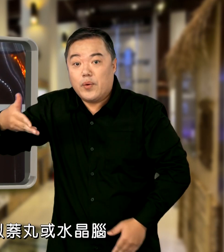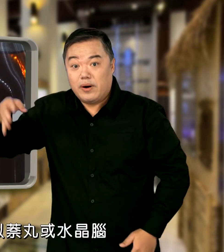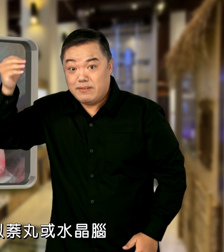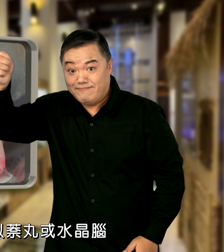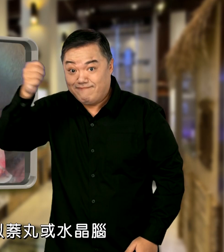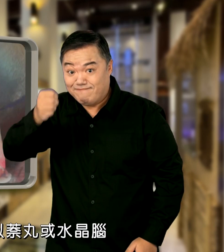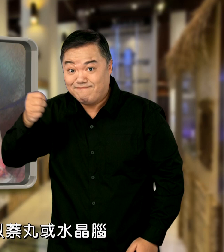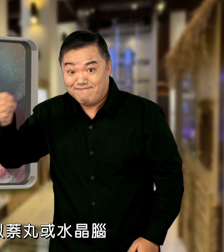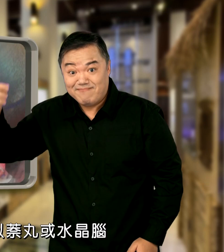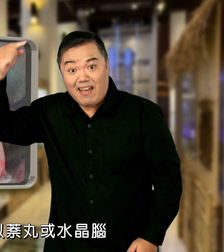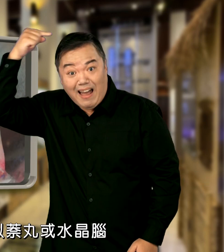脑。